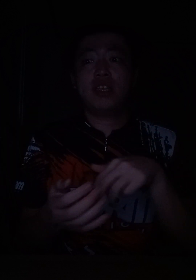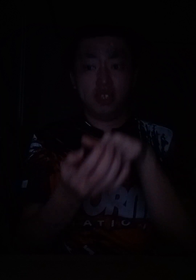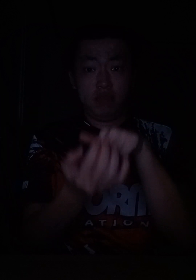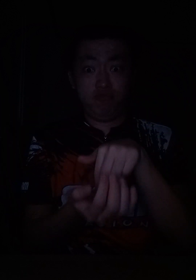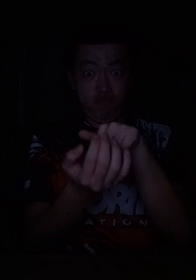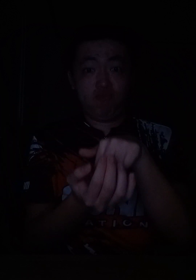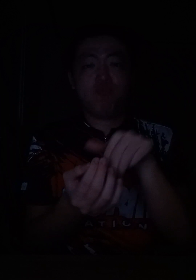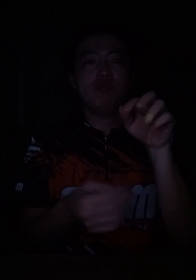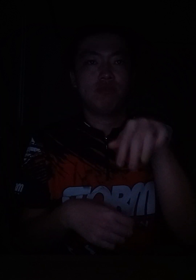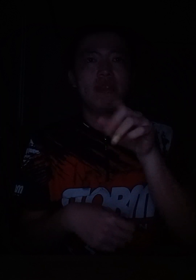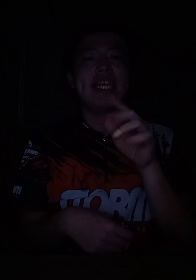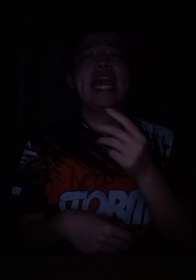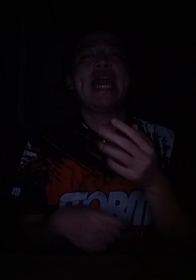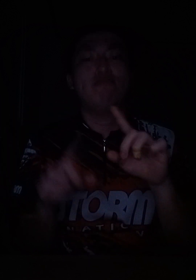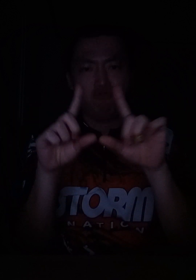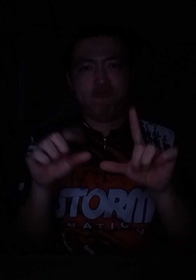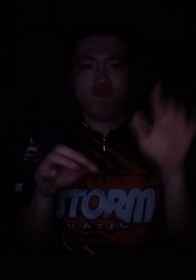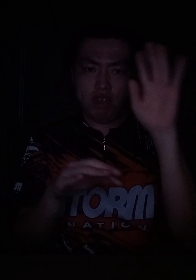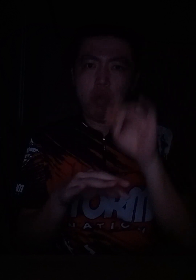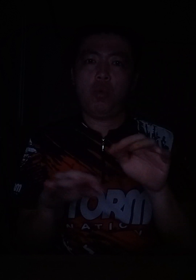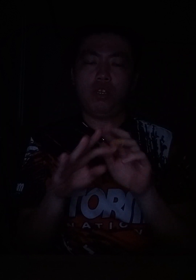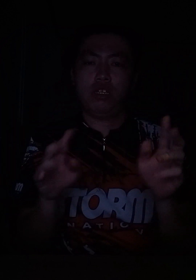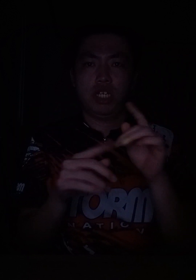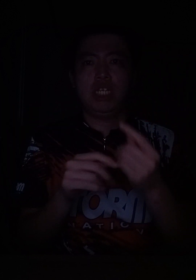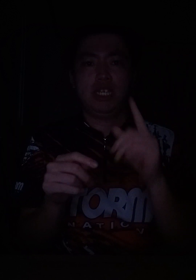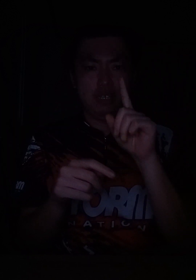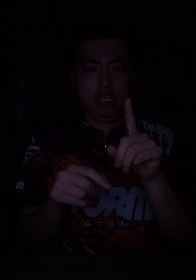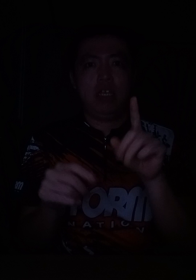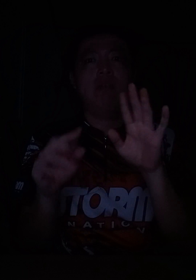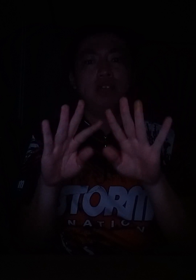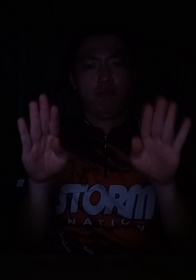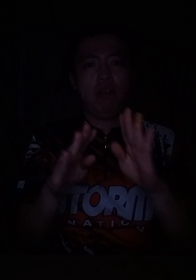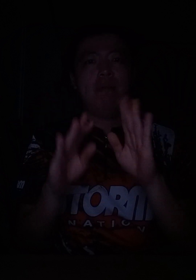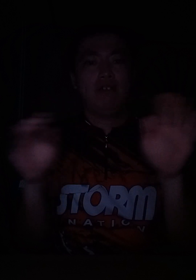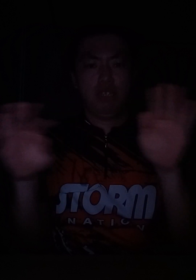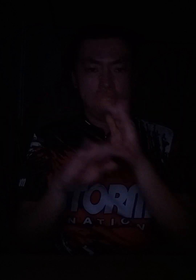승강기가 출발하는 이른바 개문 출발 사고는 장비 하나만 달면 막을 수 있습니다.